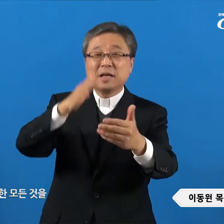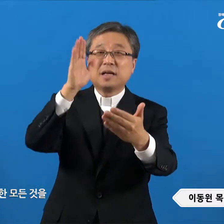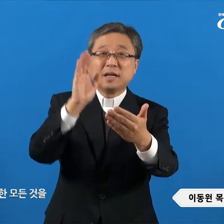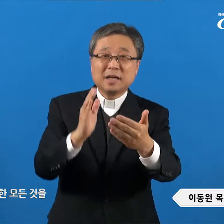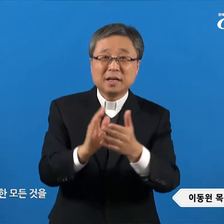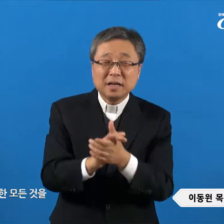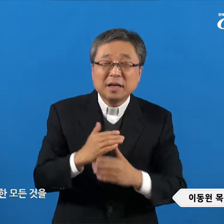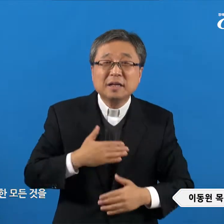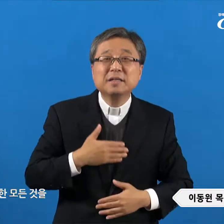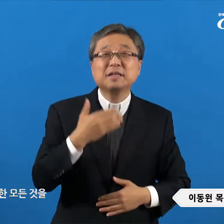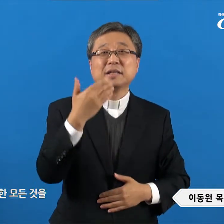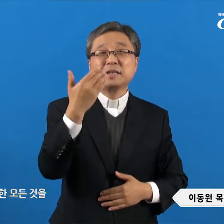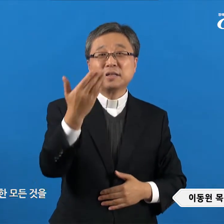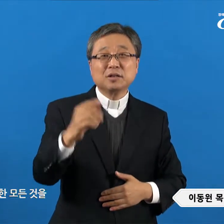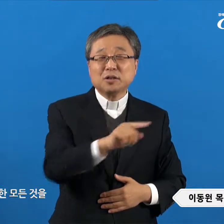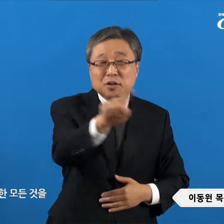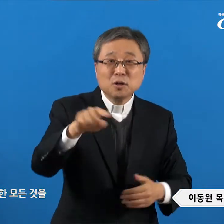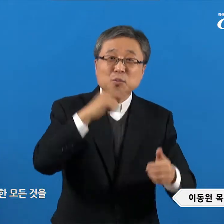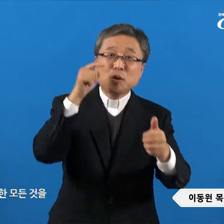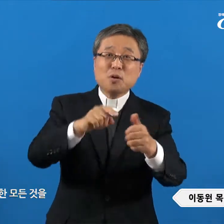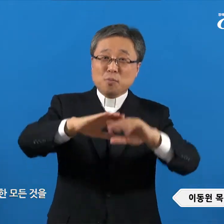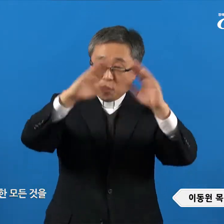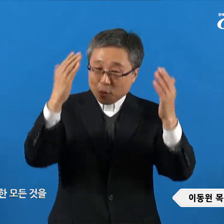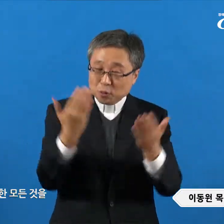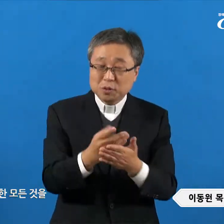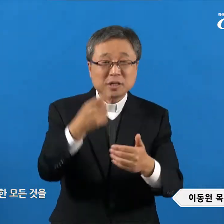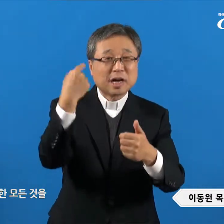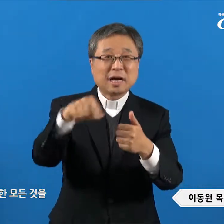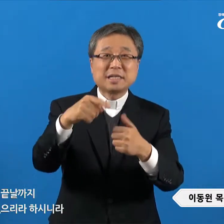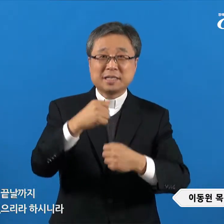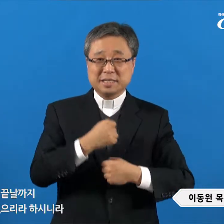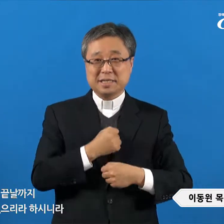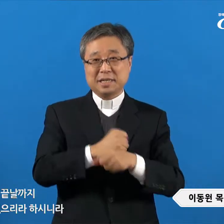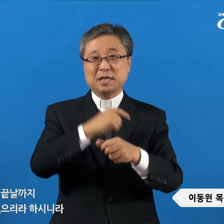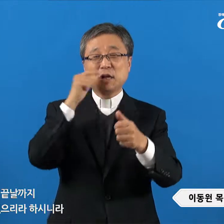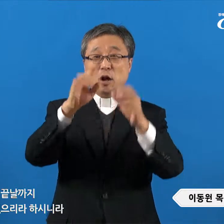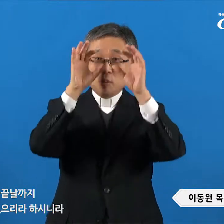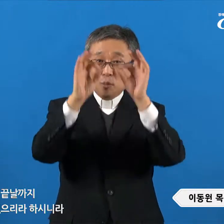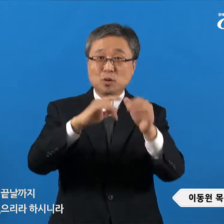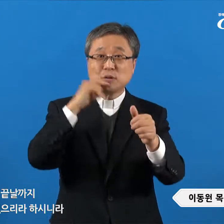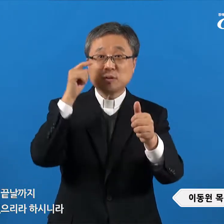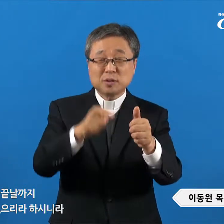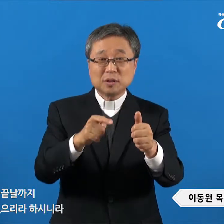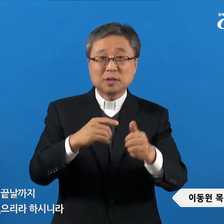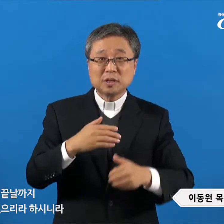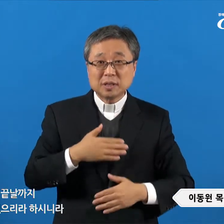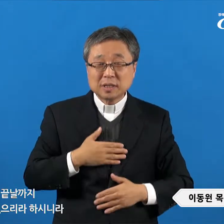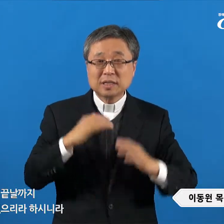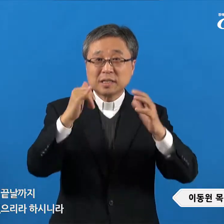시작. 내가 너에게 분부한 모든 것을 가르쳐 지키게 하라. 볼지어다.